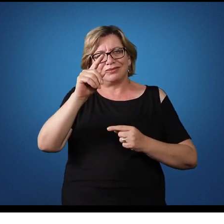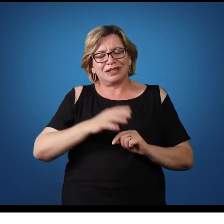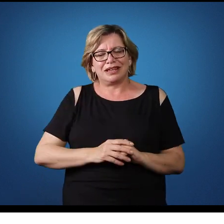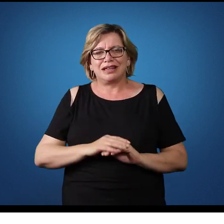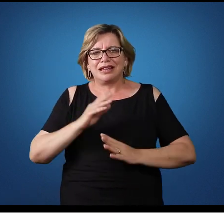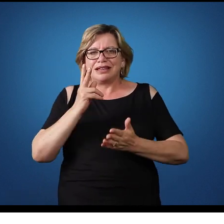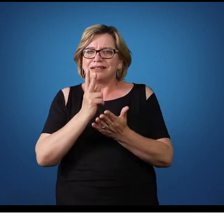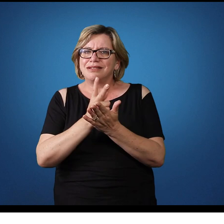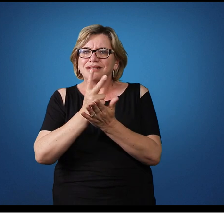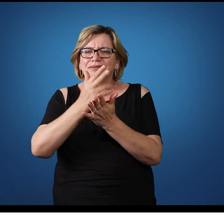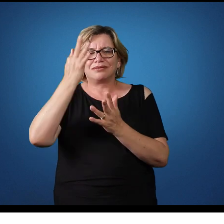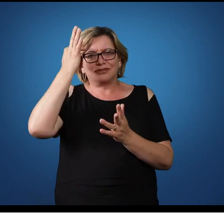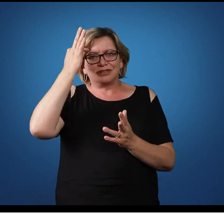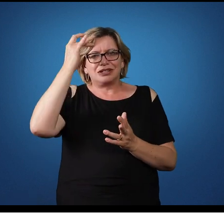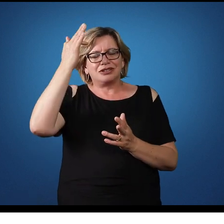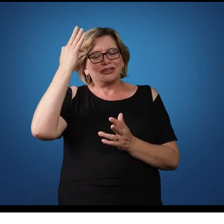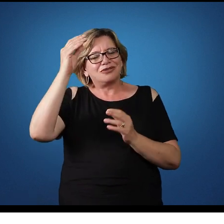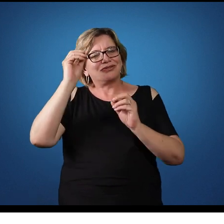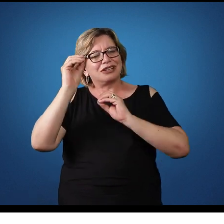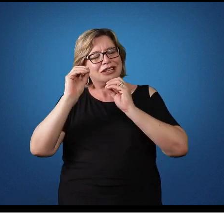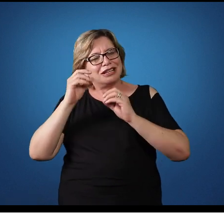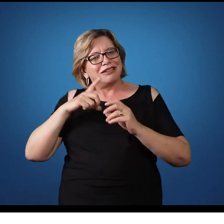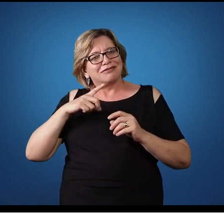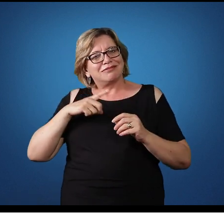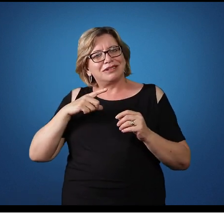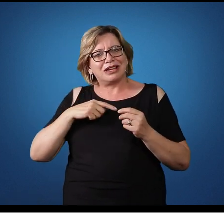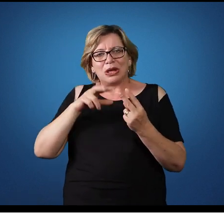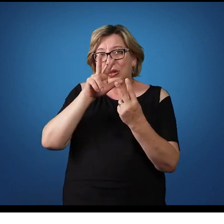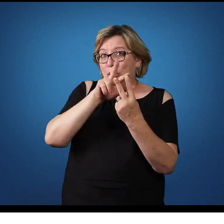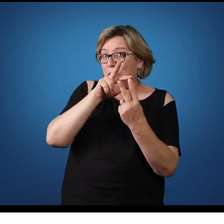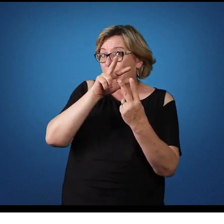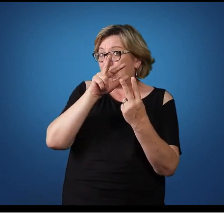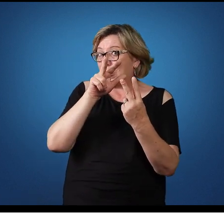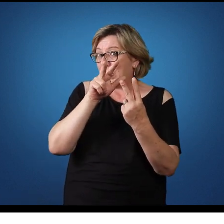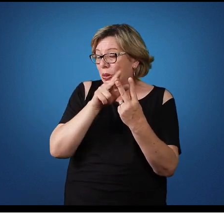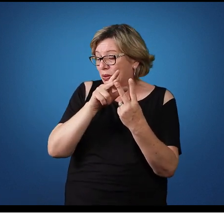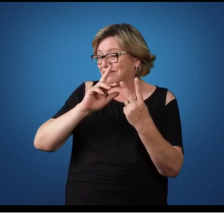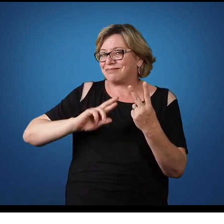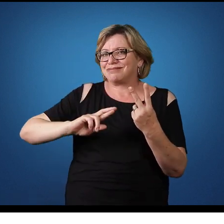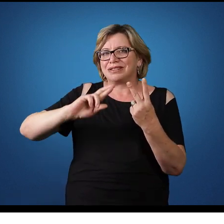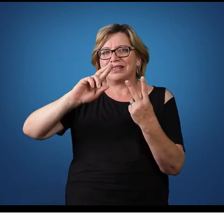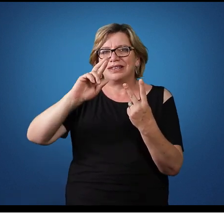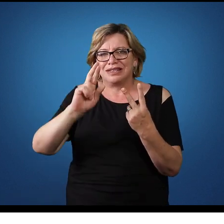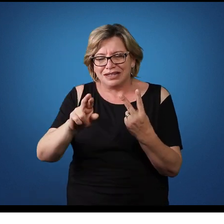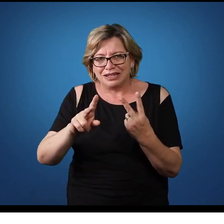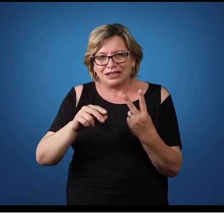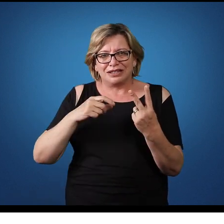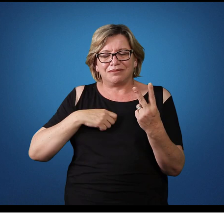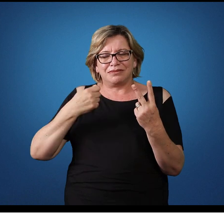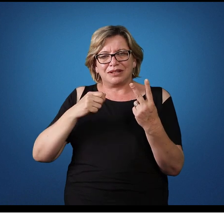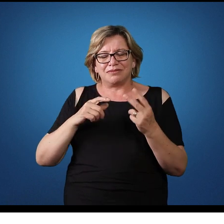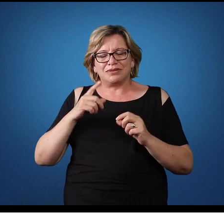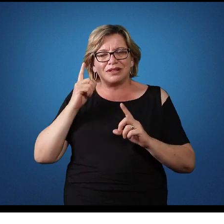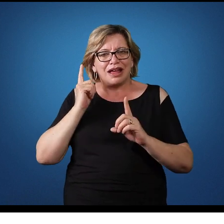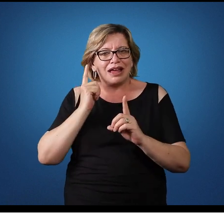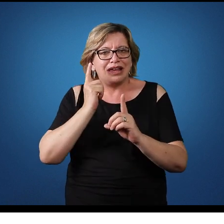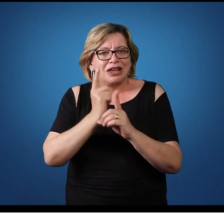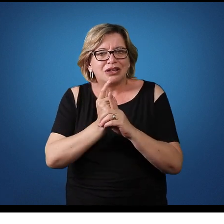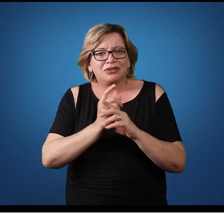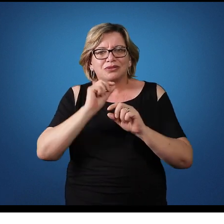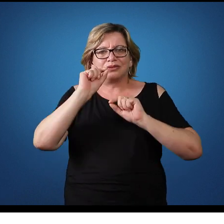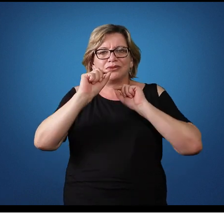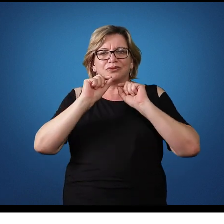filosofia, normalmente, são feitas, obedecem a dois critérios diferentes. Nós temos que encontrar as